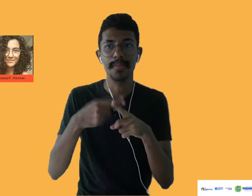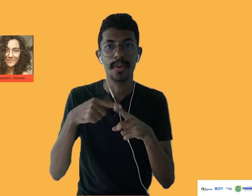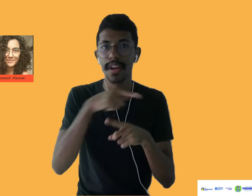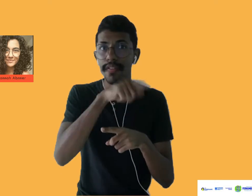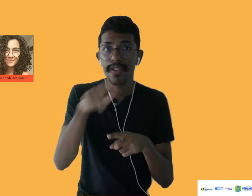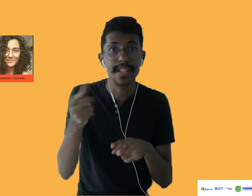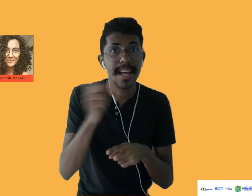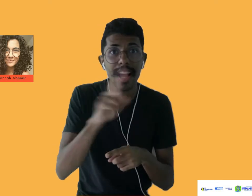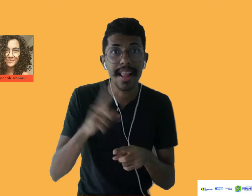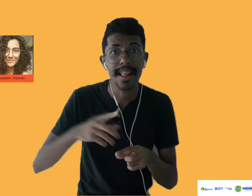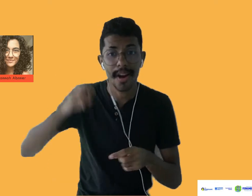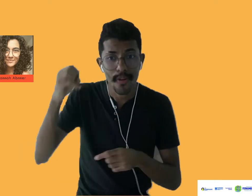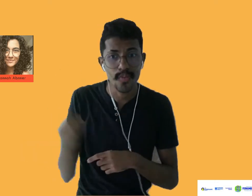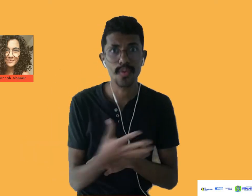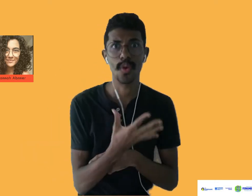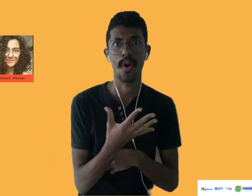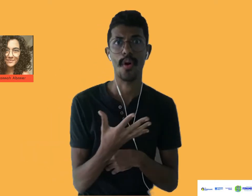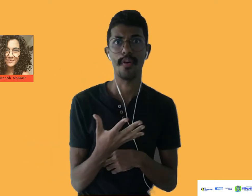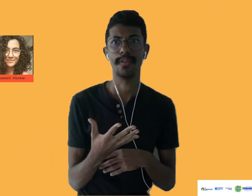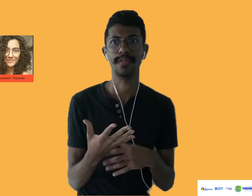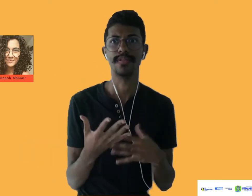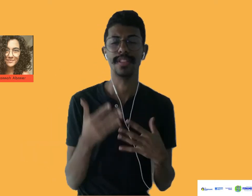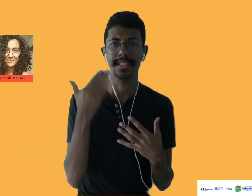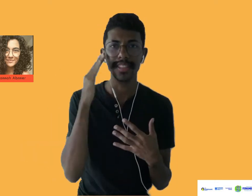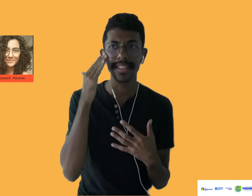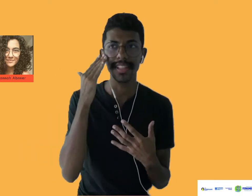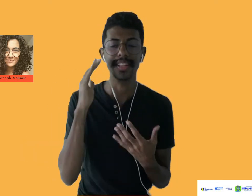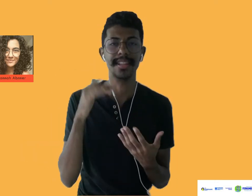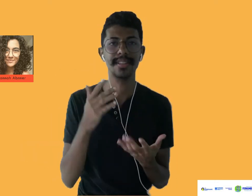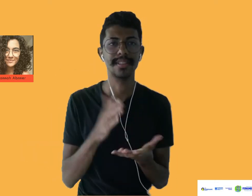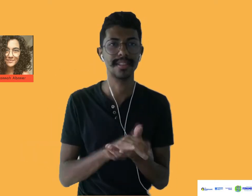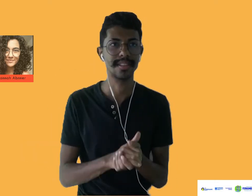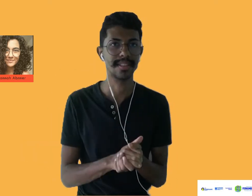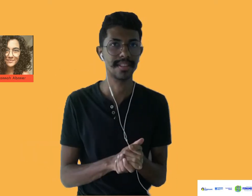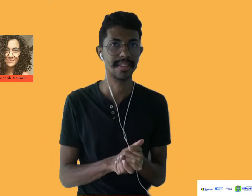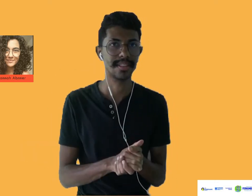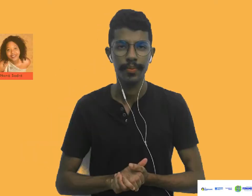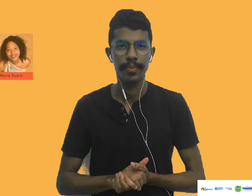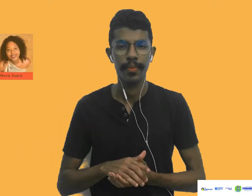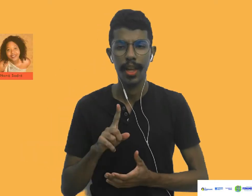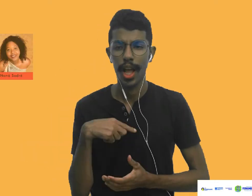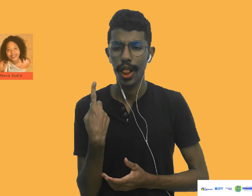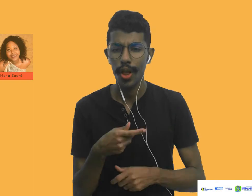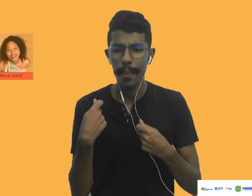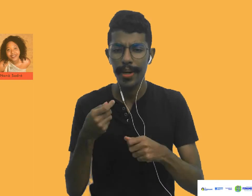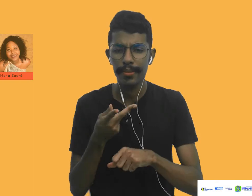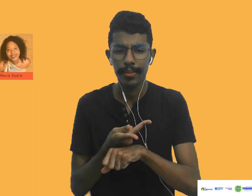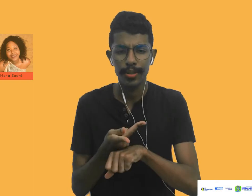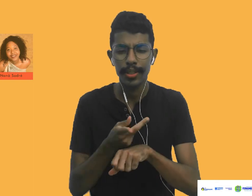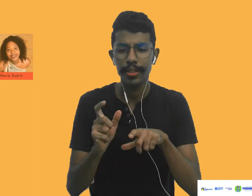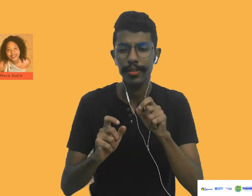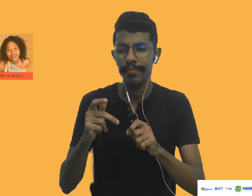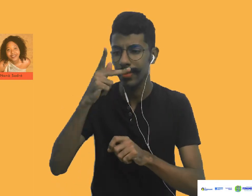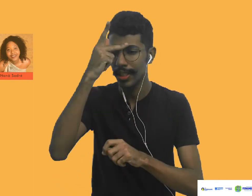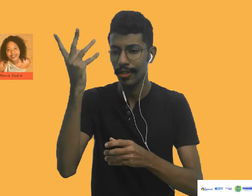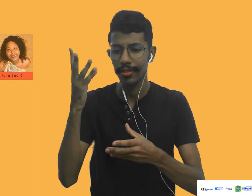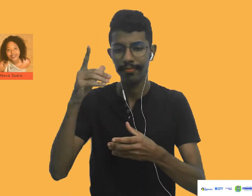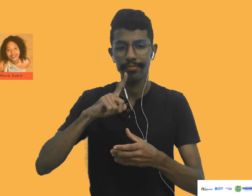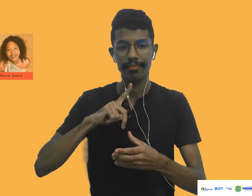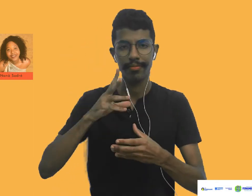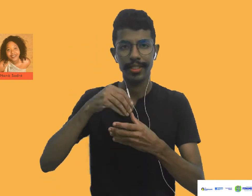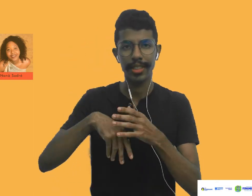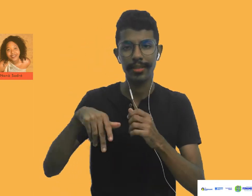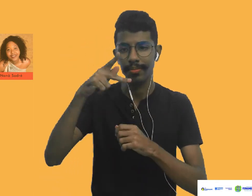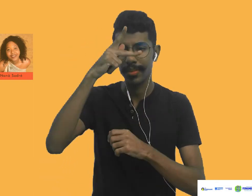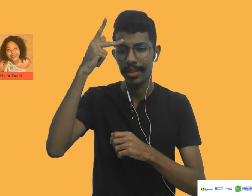realmente, por que que vocês não se atualizam, meu Deus, sabe, assim, se atualizem, se... A gente precisa buscar, né? Existem pessoas